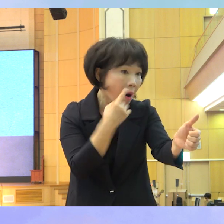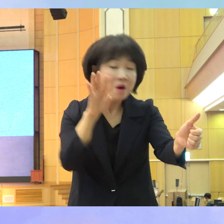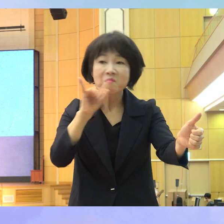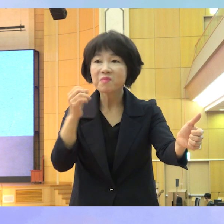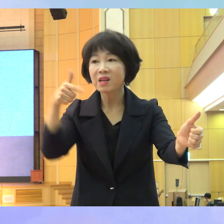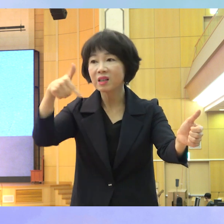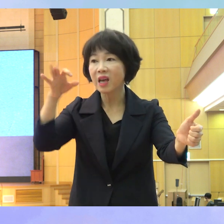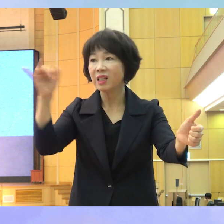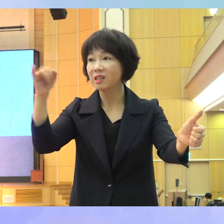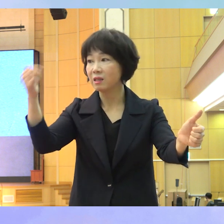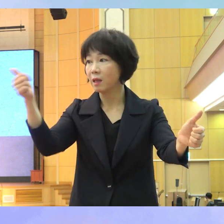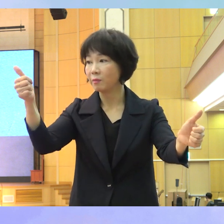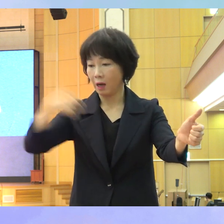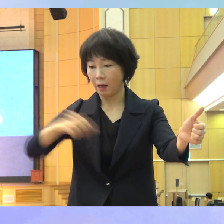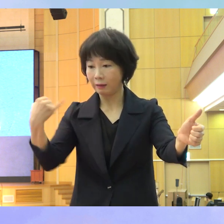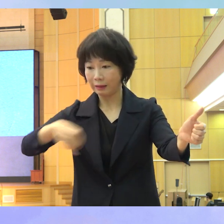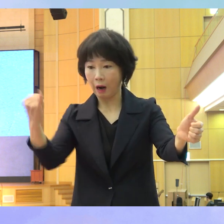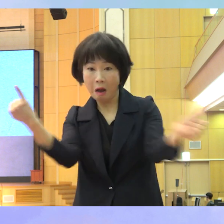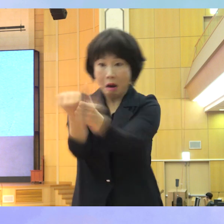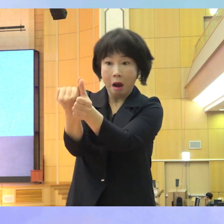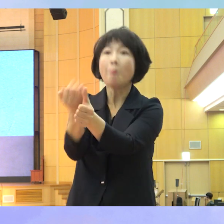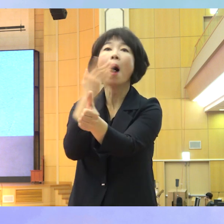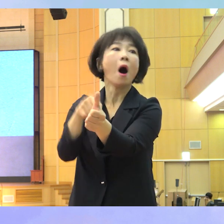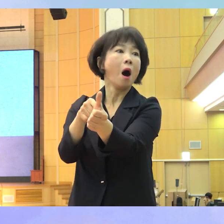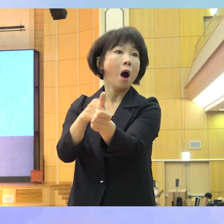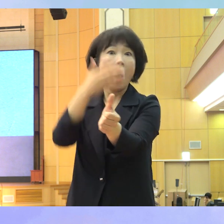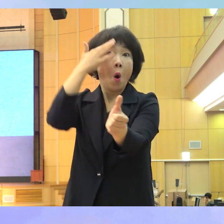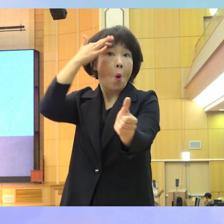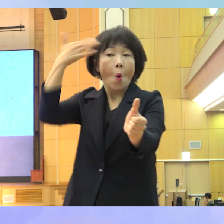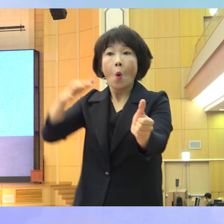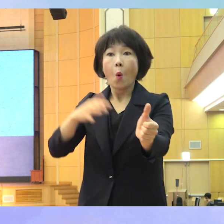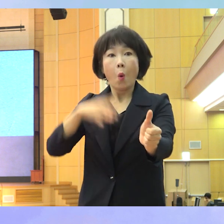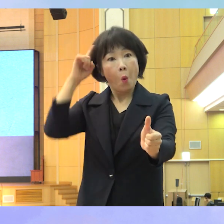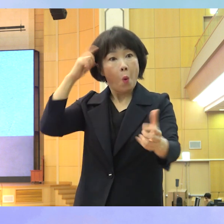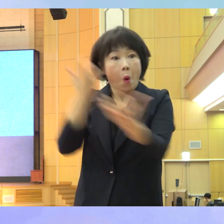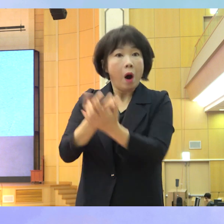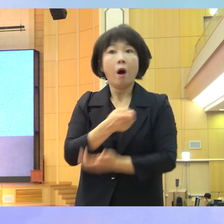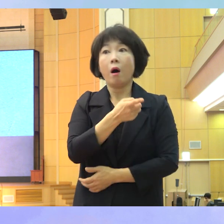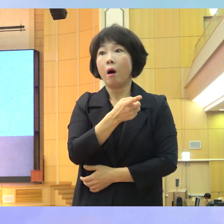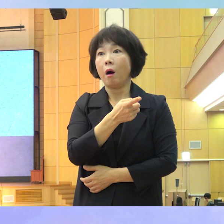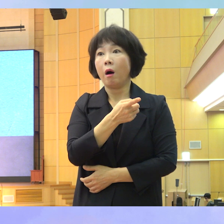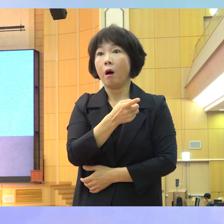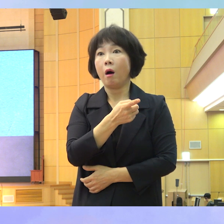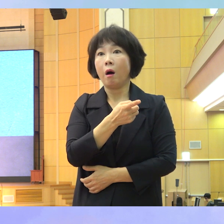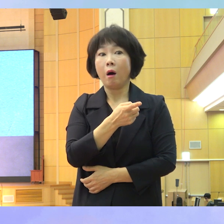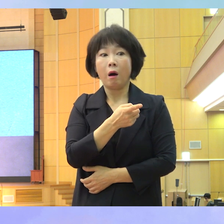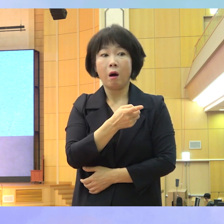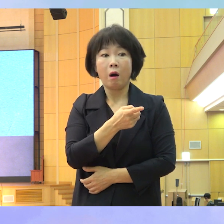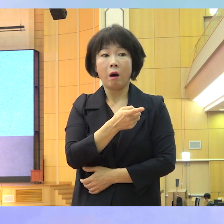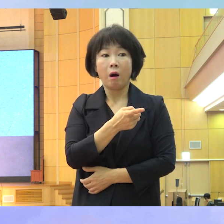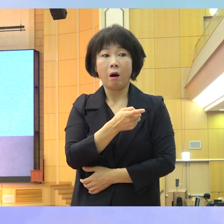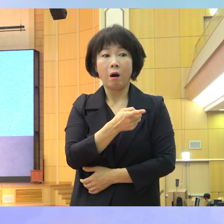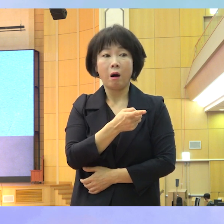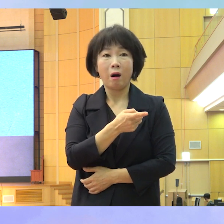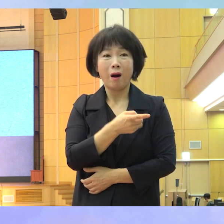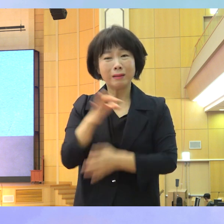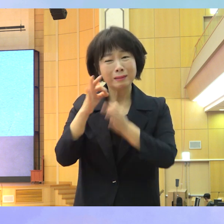만들고 세계은행 부총재로 만들었다는 거예요. 여러분, 이렇게 하면 안 돼요. 이거 사기예요.